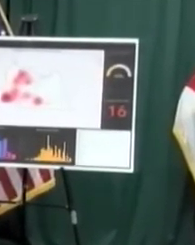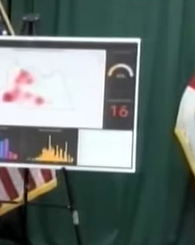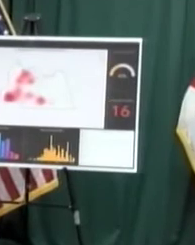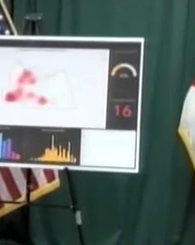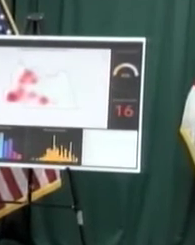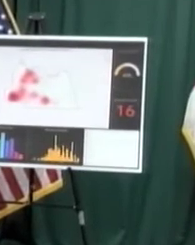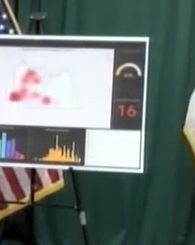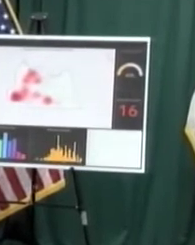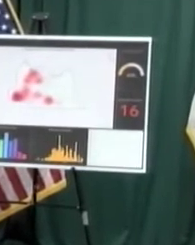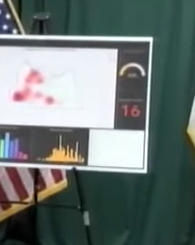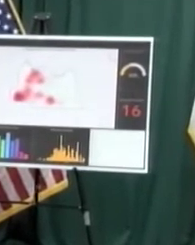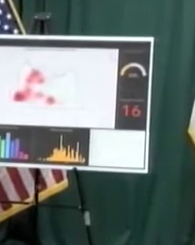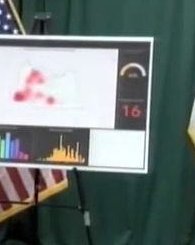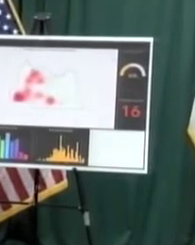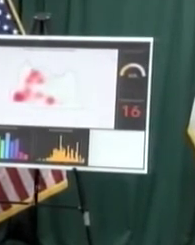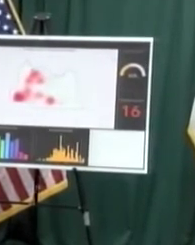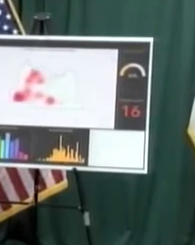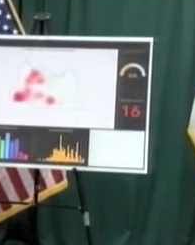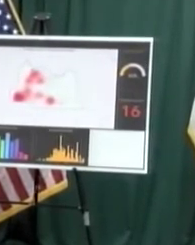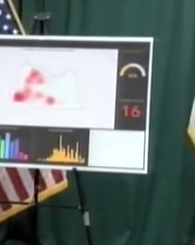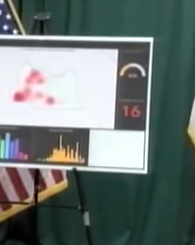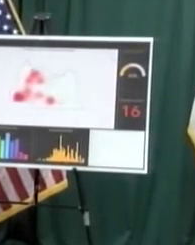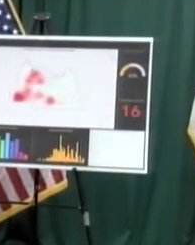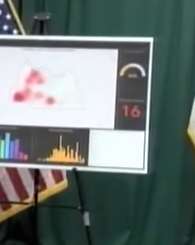afortunadamente no nos hizo daño en el condado de Seminole.